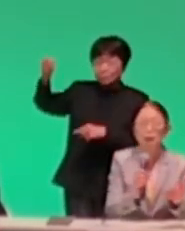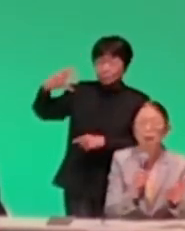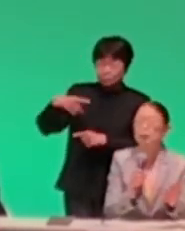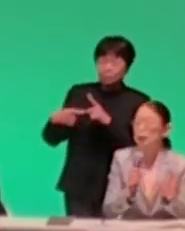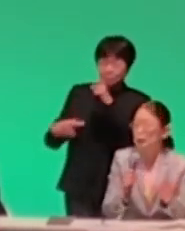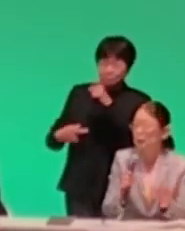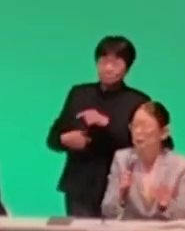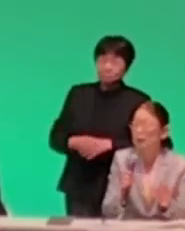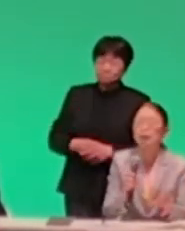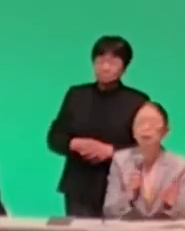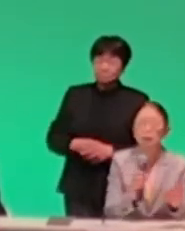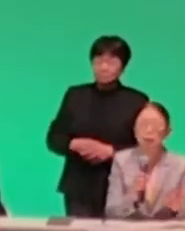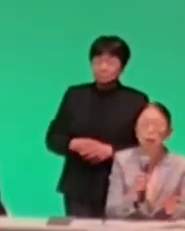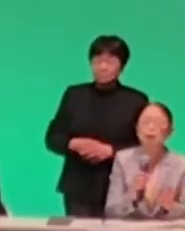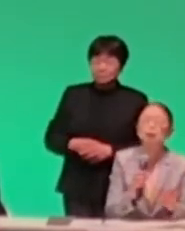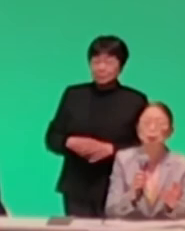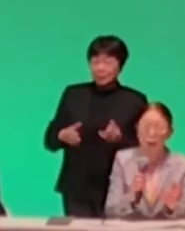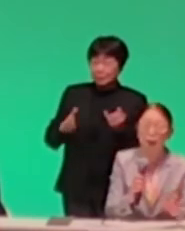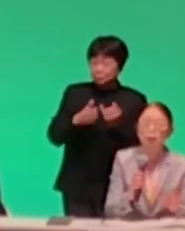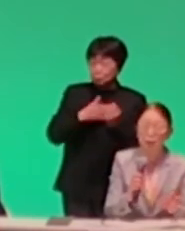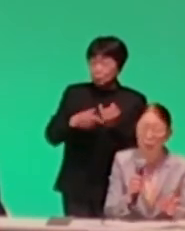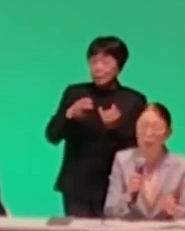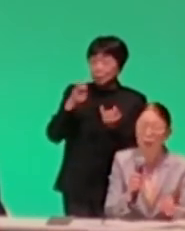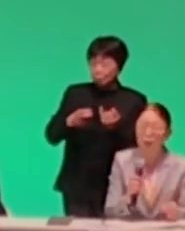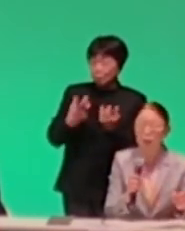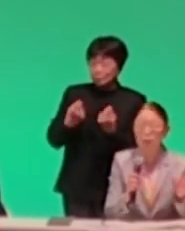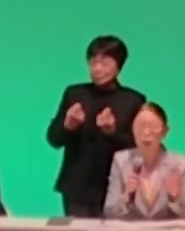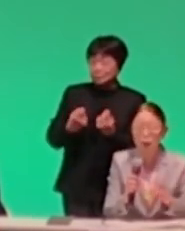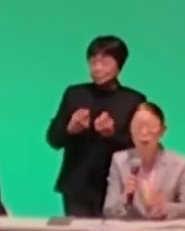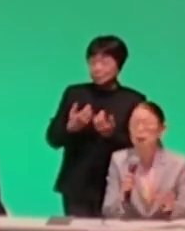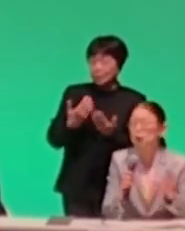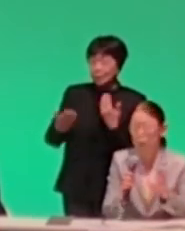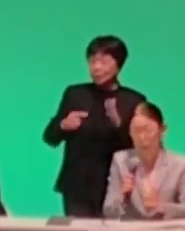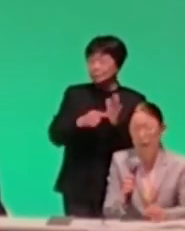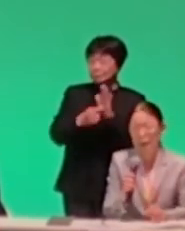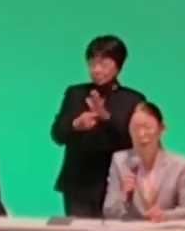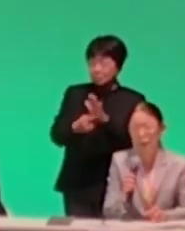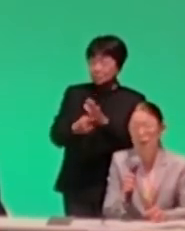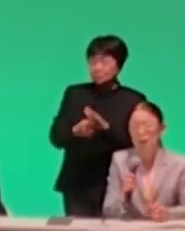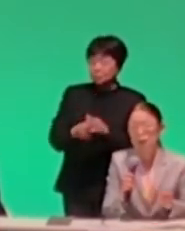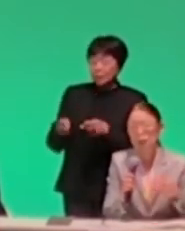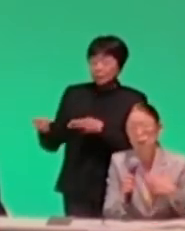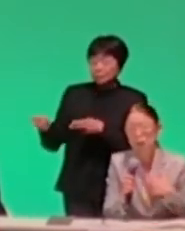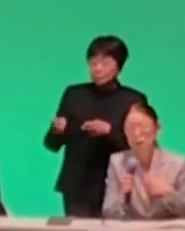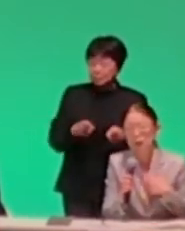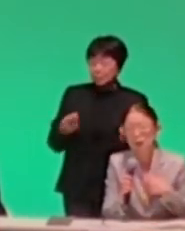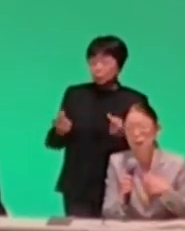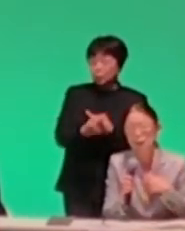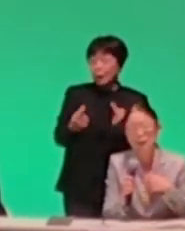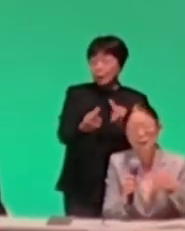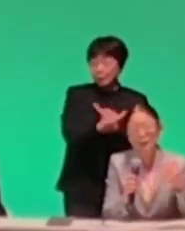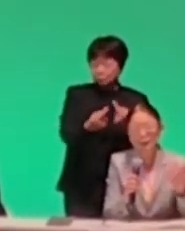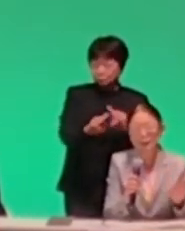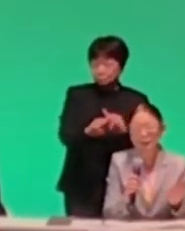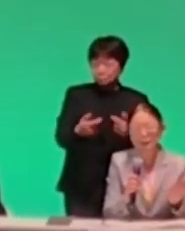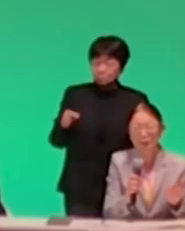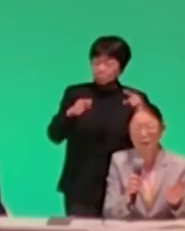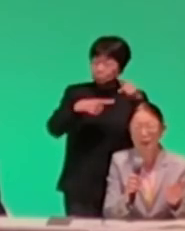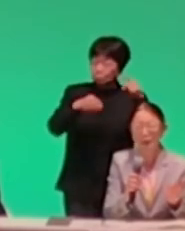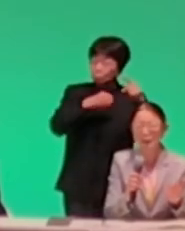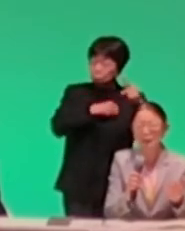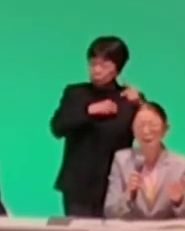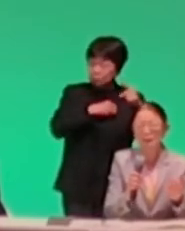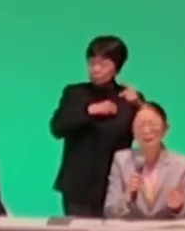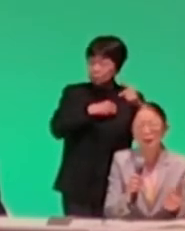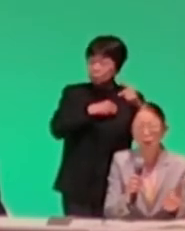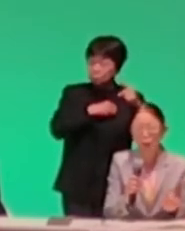はこれからセクハラ対応きちんとできるようになると思って、やっぱりそうやって制度を変える。で公務員の世界も私が入った時